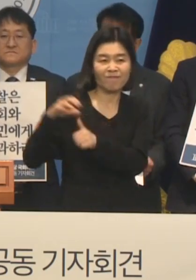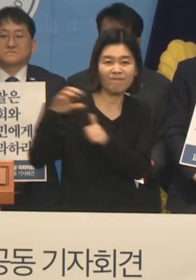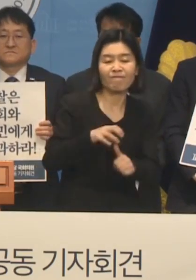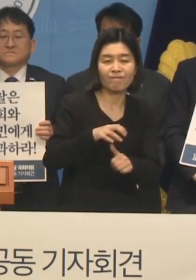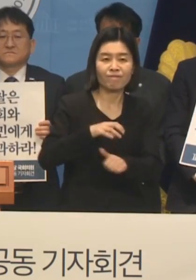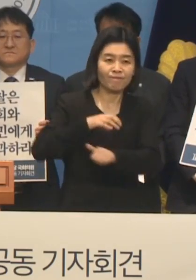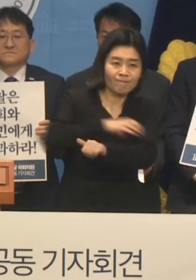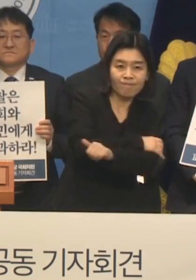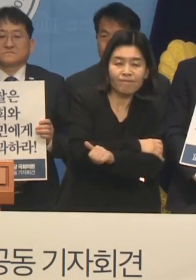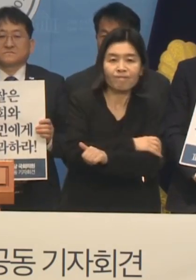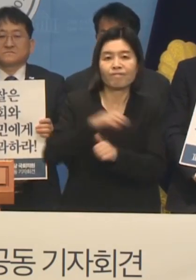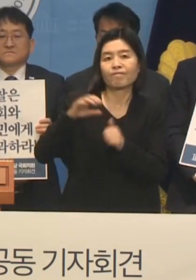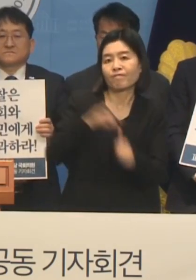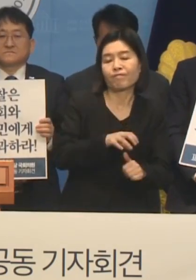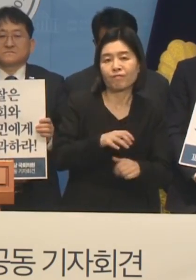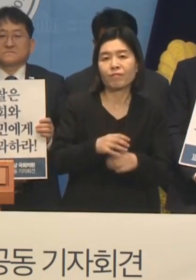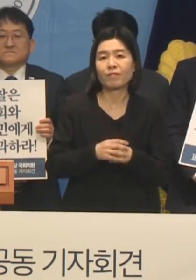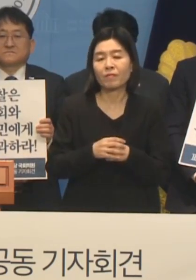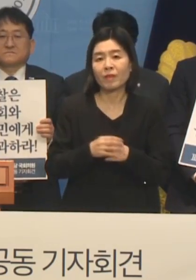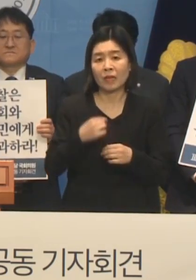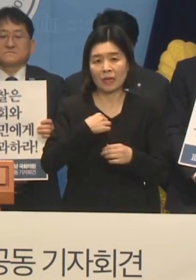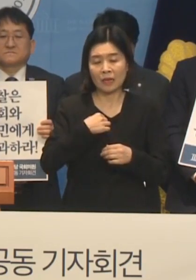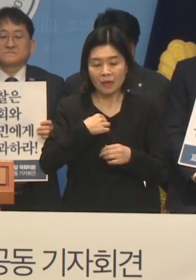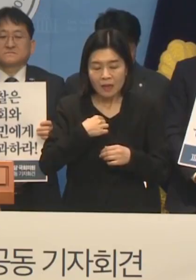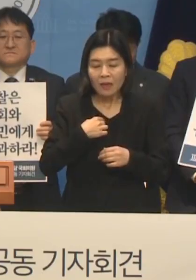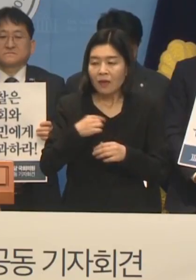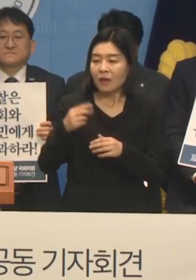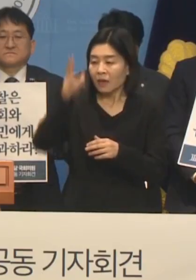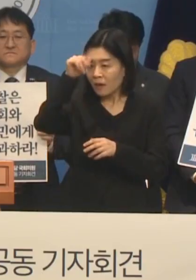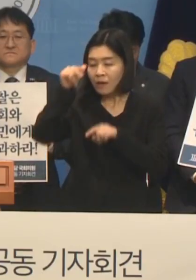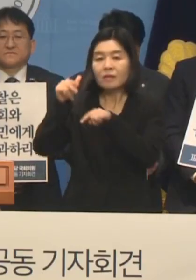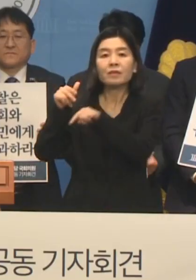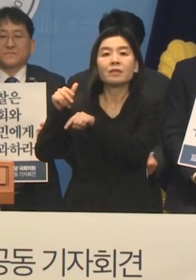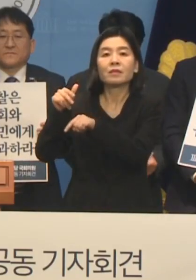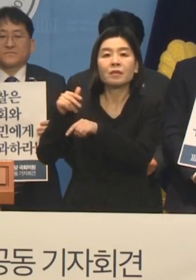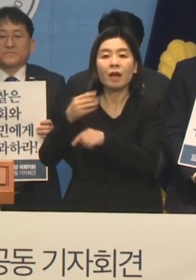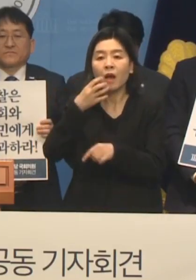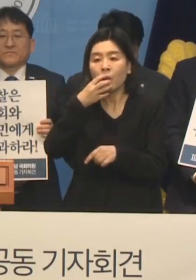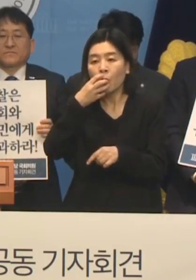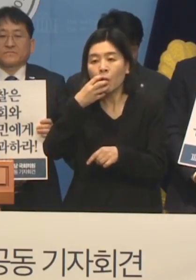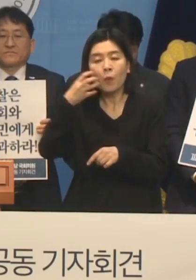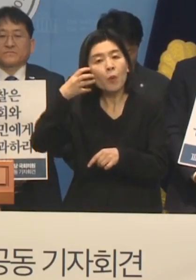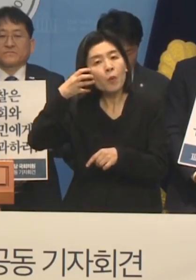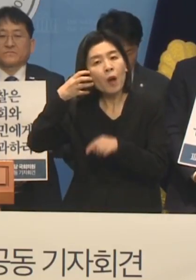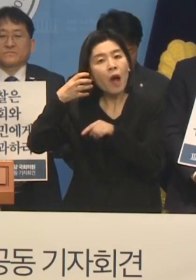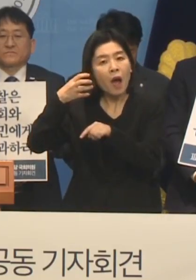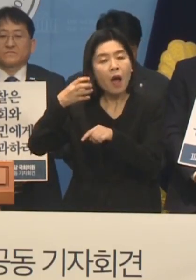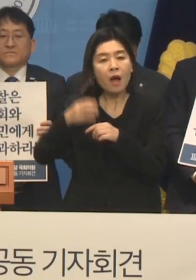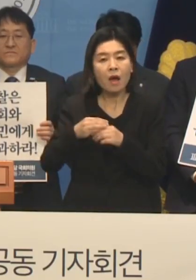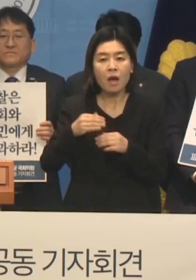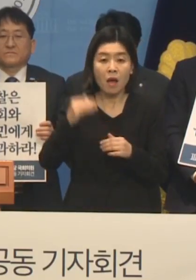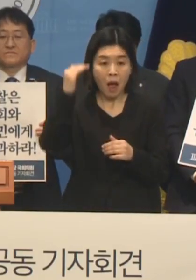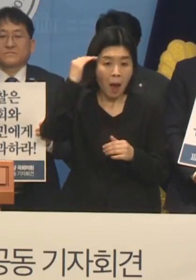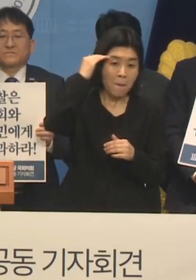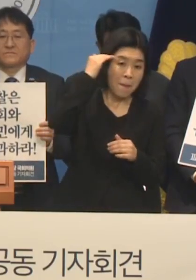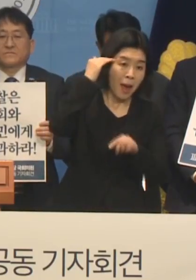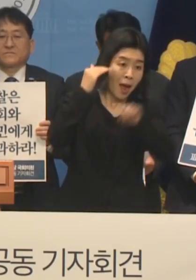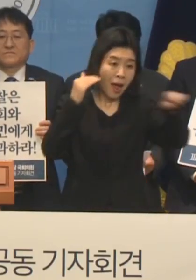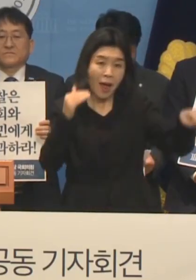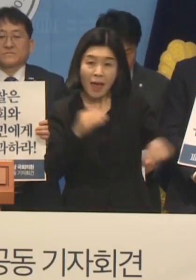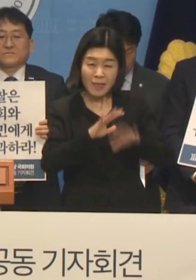강경하게 진압했습니다. 당시 저는 경찰의 무전을 통해서 방해하는 사람들은